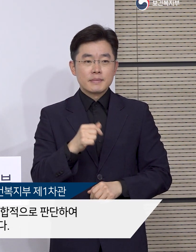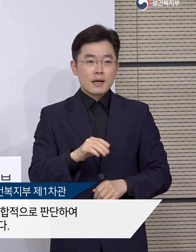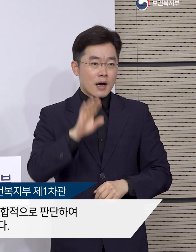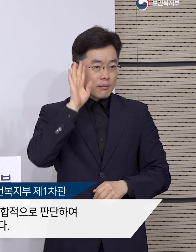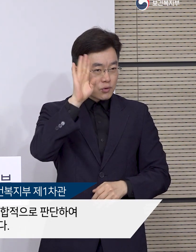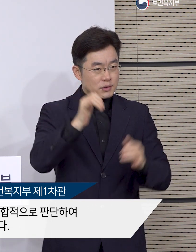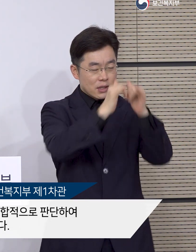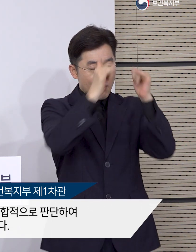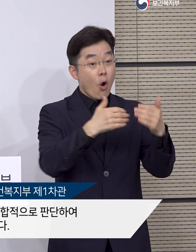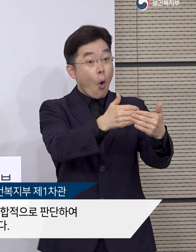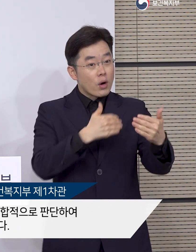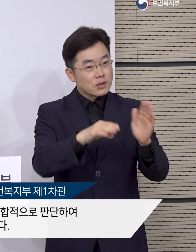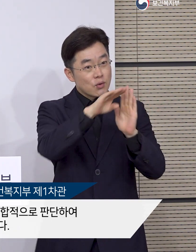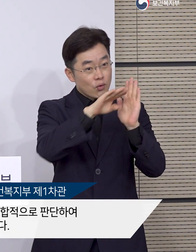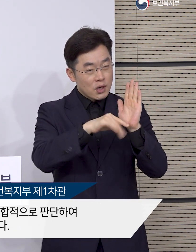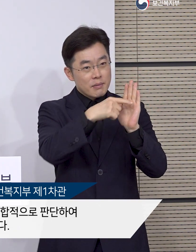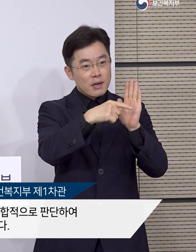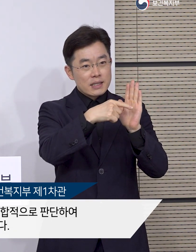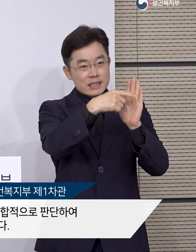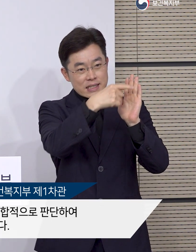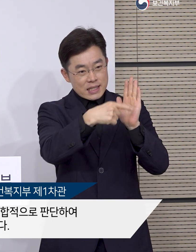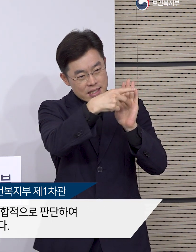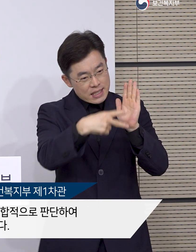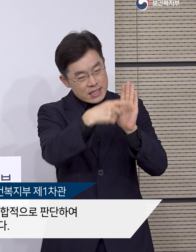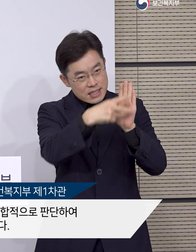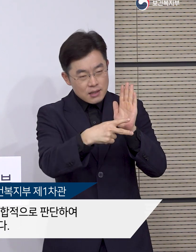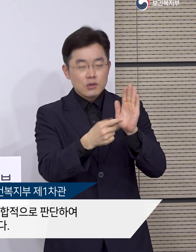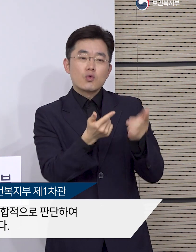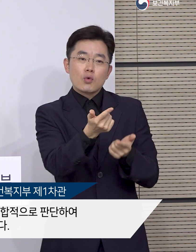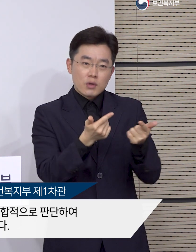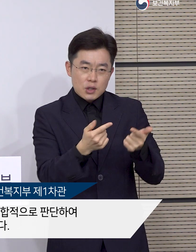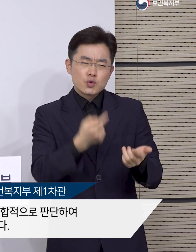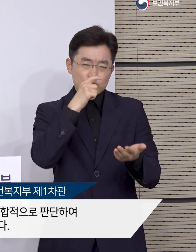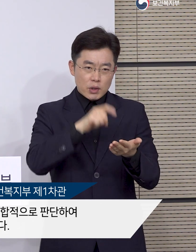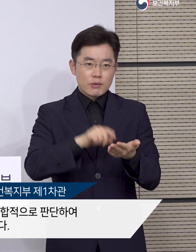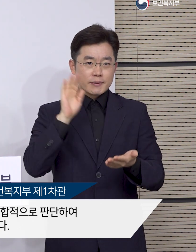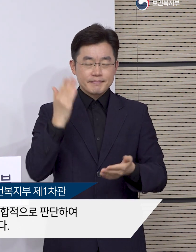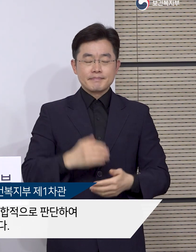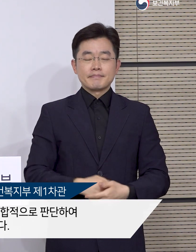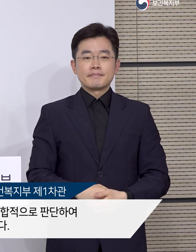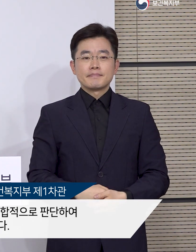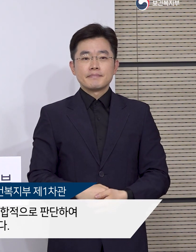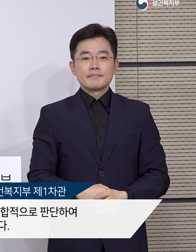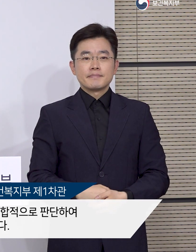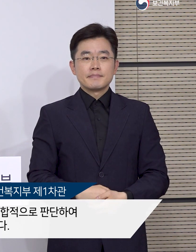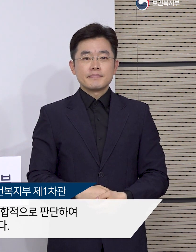판단하여 사회적 거리두기를 계속 정비해 나갈 계획입니다.